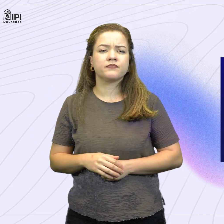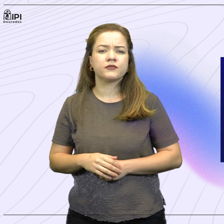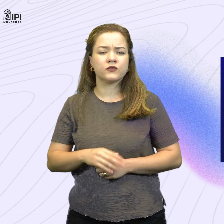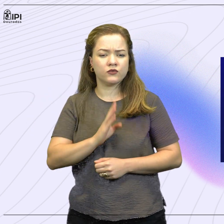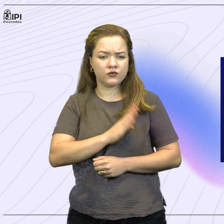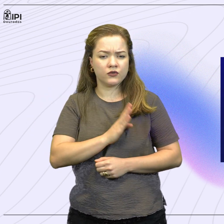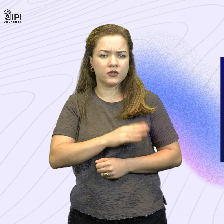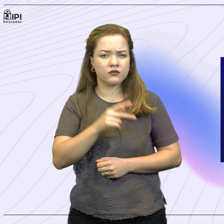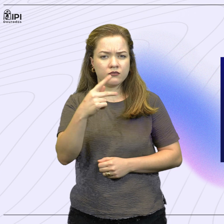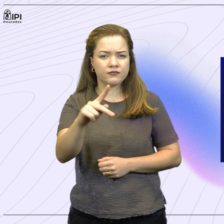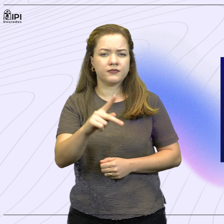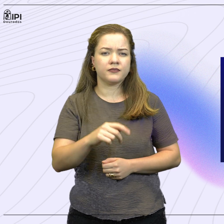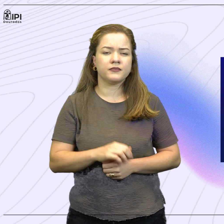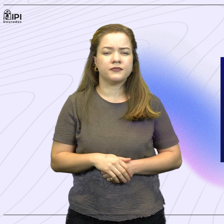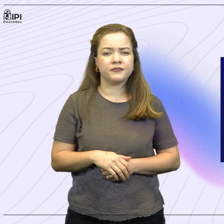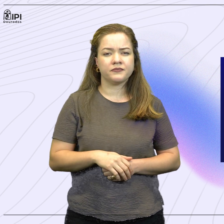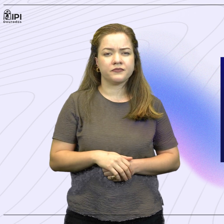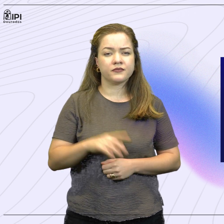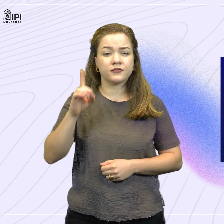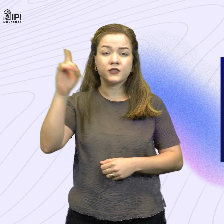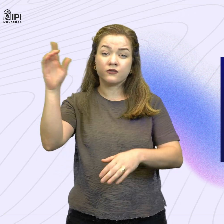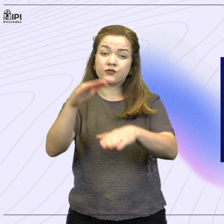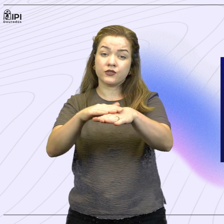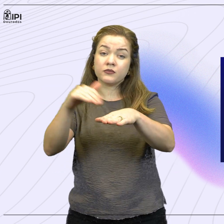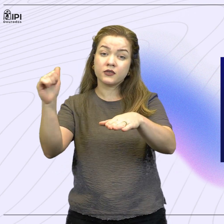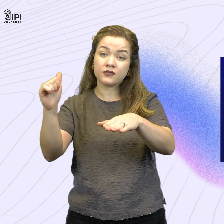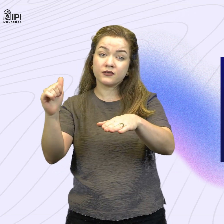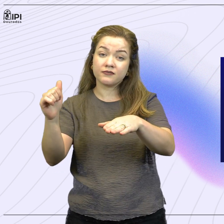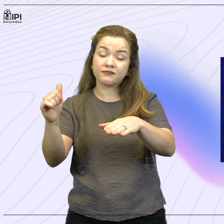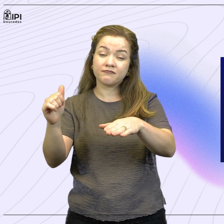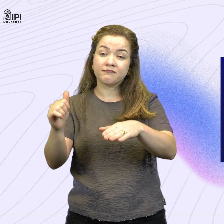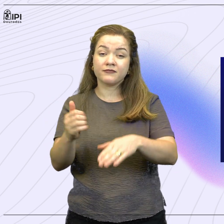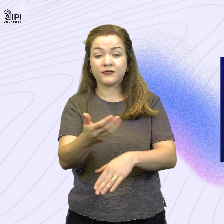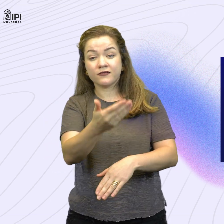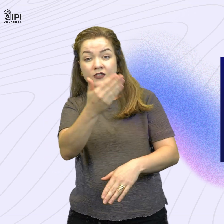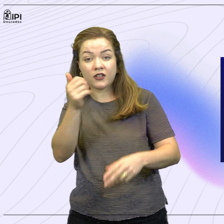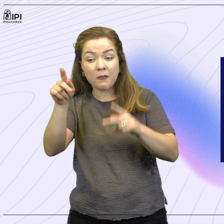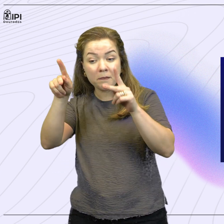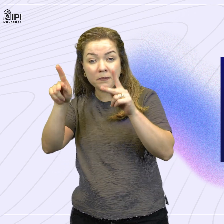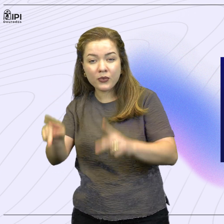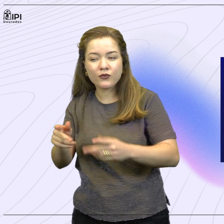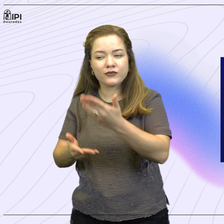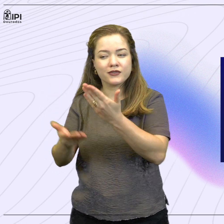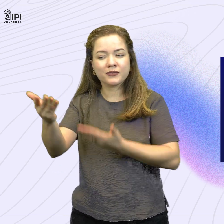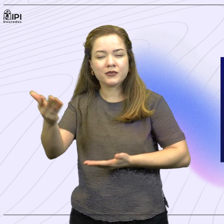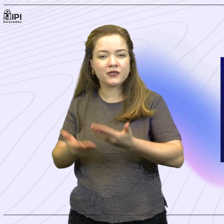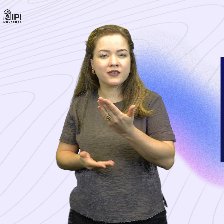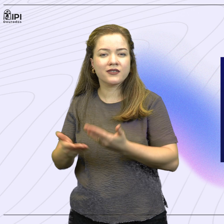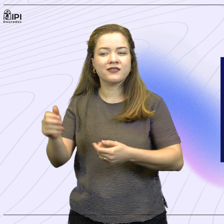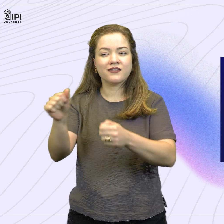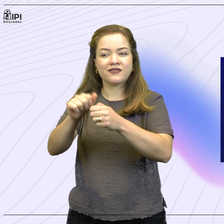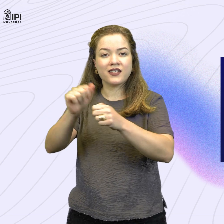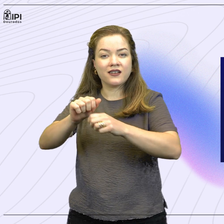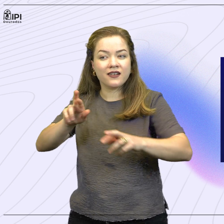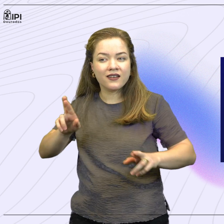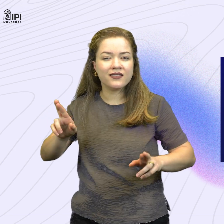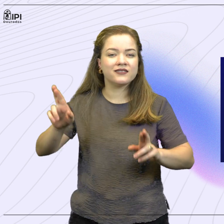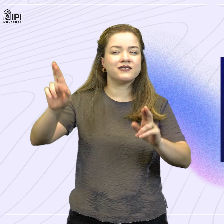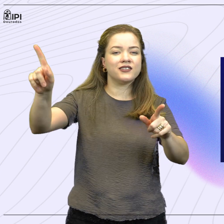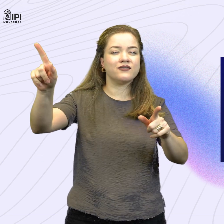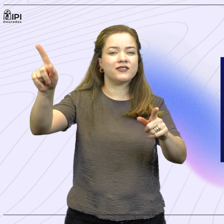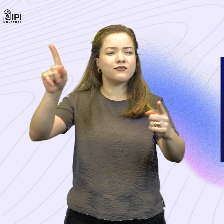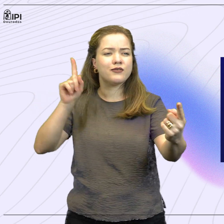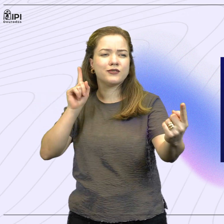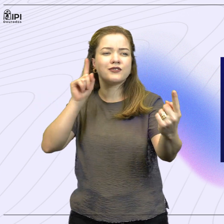tua vida. Que Deus está te chamando para ser esse povo servidor, alguém que faz a diferença, alguém que tem uma